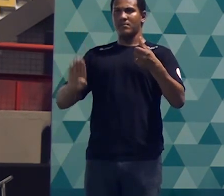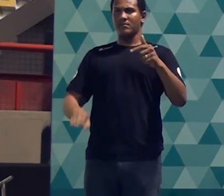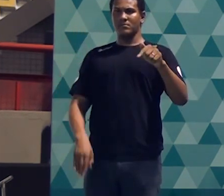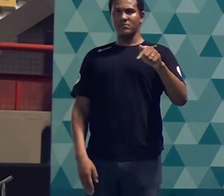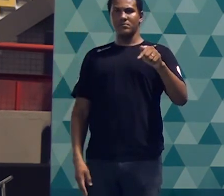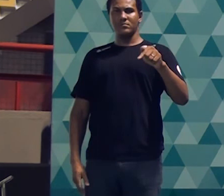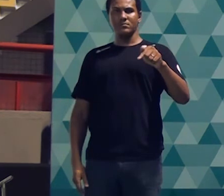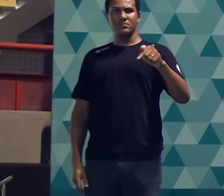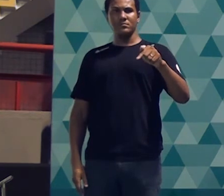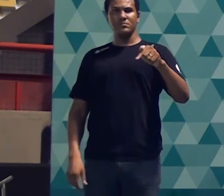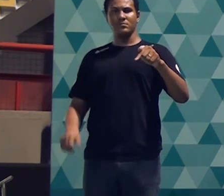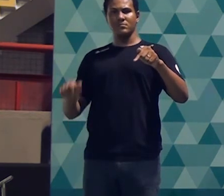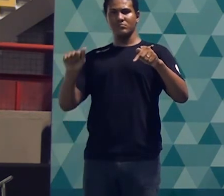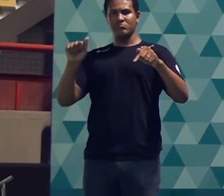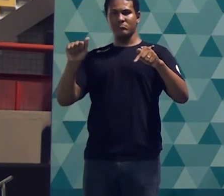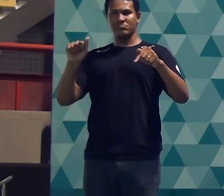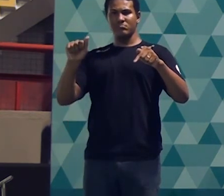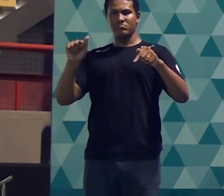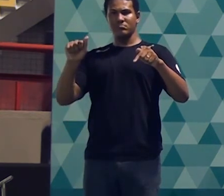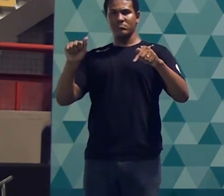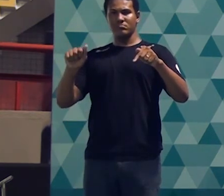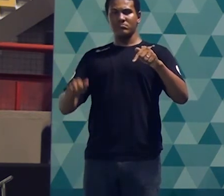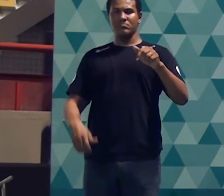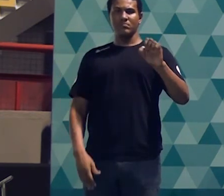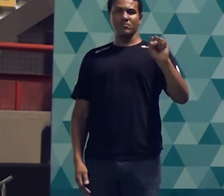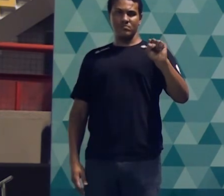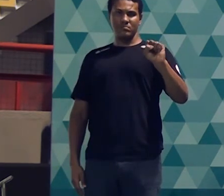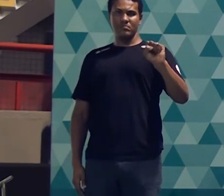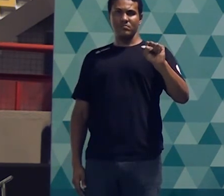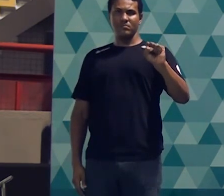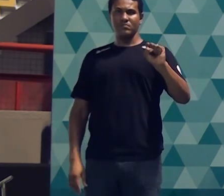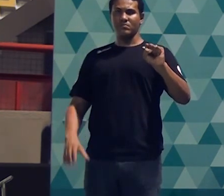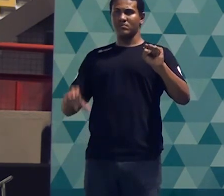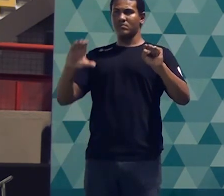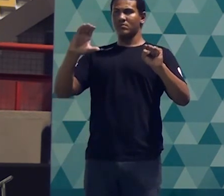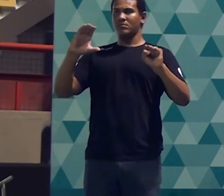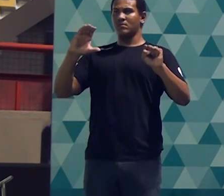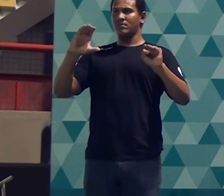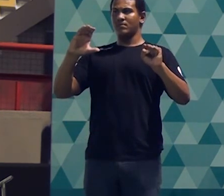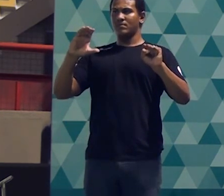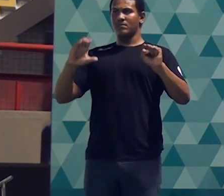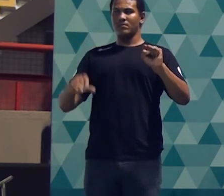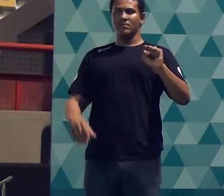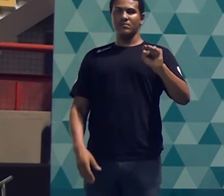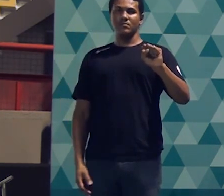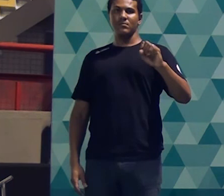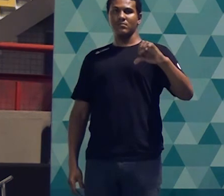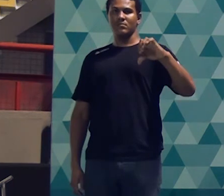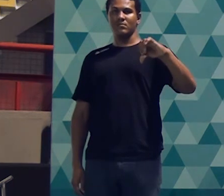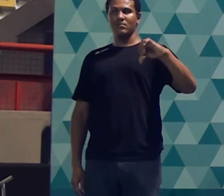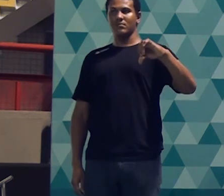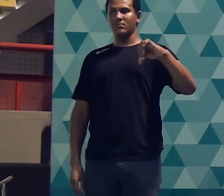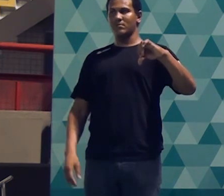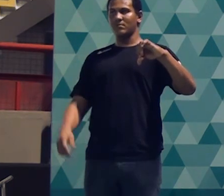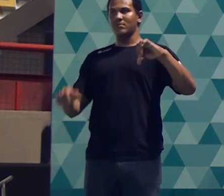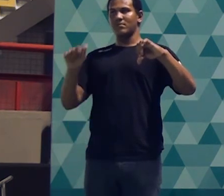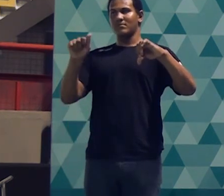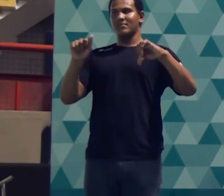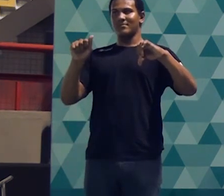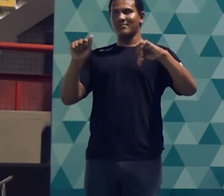Sétima, A de amor. Oitava, C de casa. Nona, A de